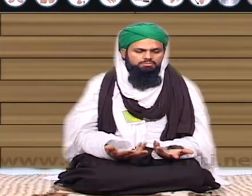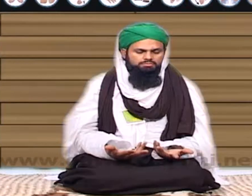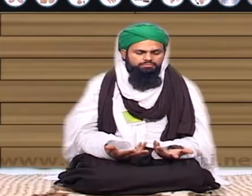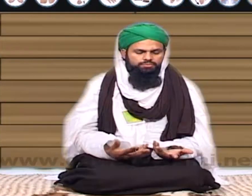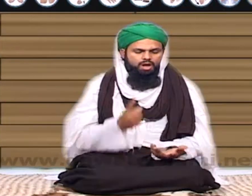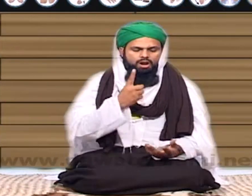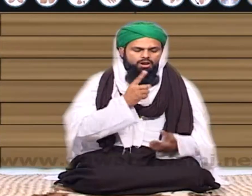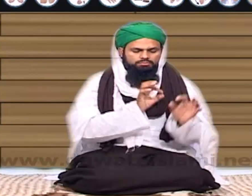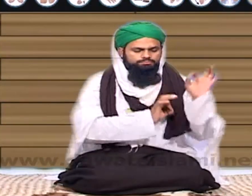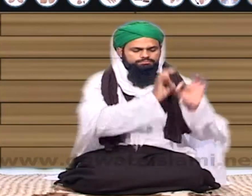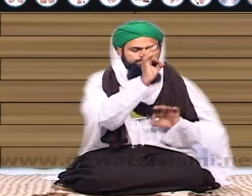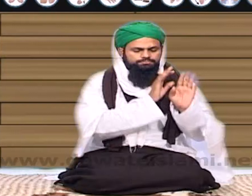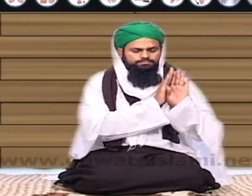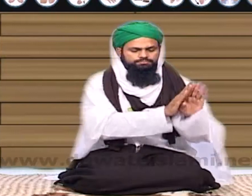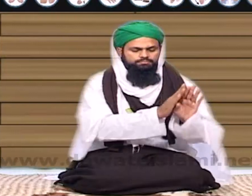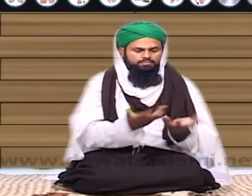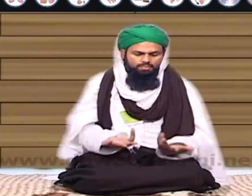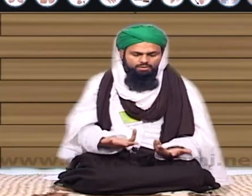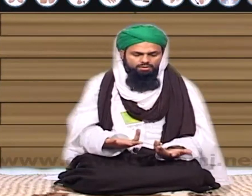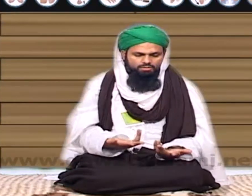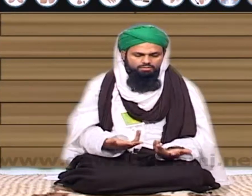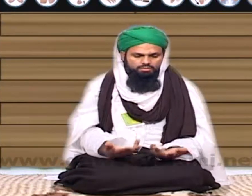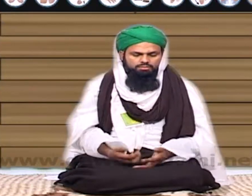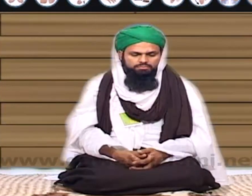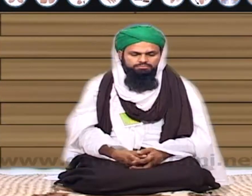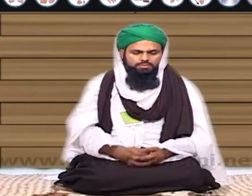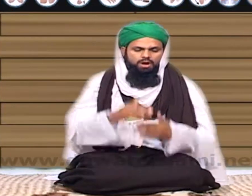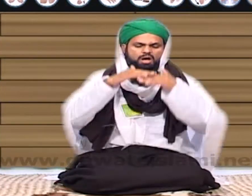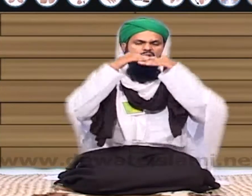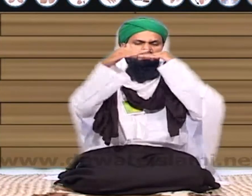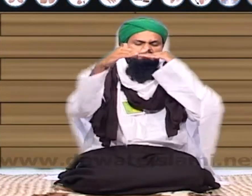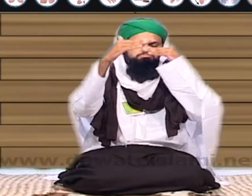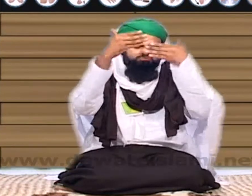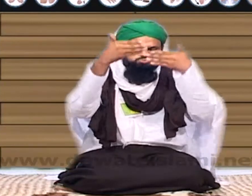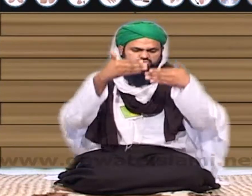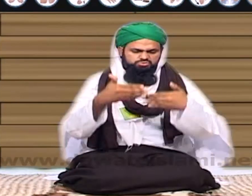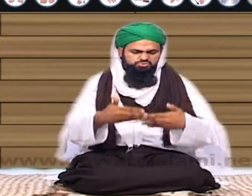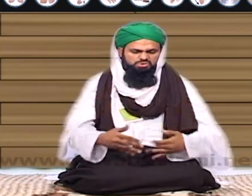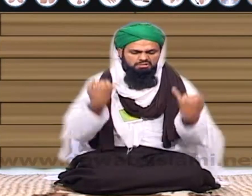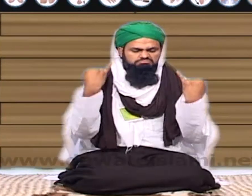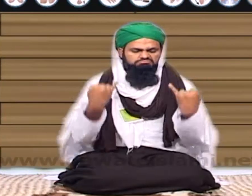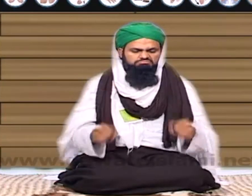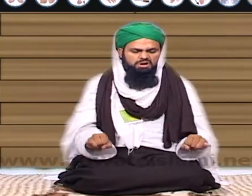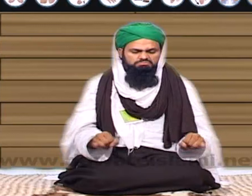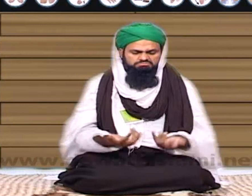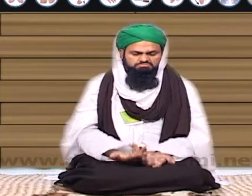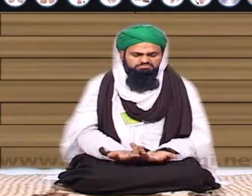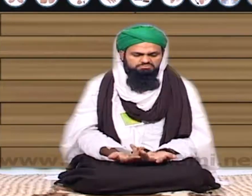گزارا ہوگا، اللہ تعالیٰ پناہ میں رکھے، یعنی کہ بالکل ہائی لیول پر مطلب خرابیاں ہیں اوپر سے نیچے تک۔ اور اس دور